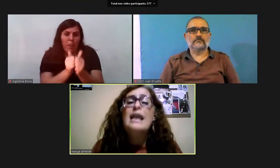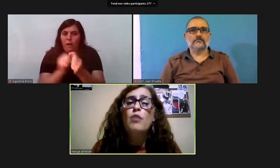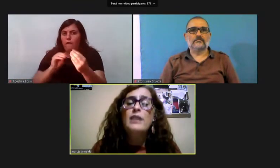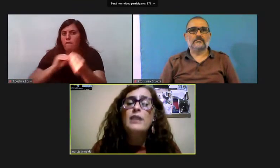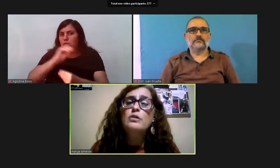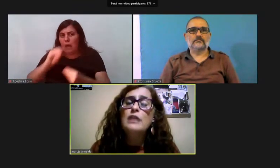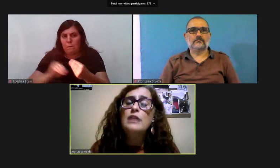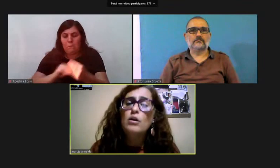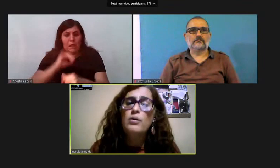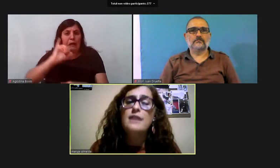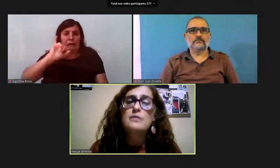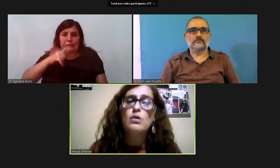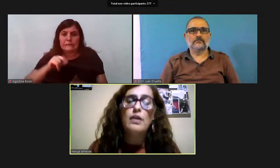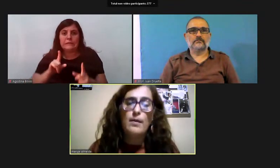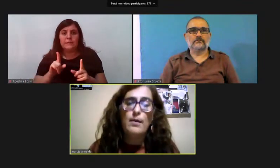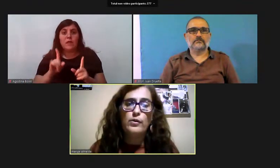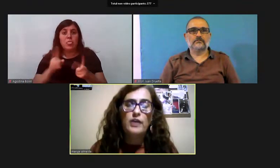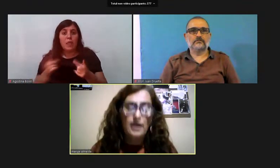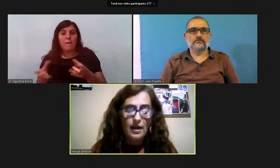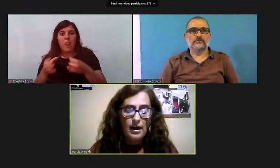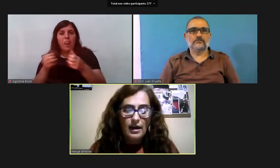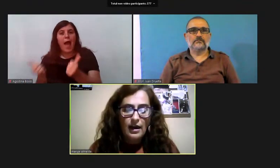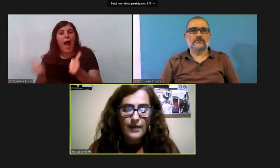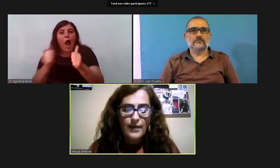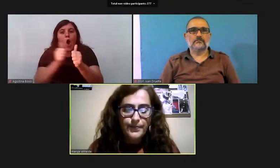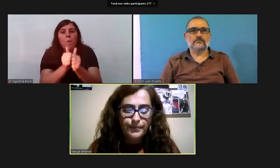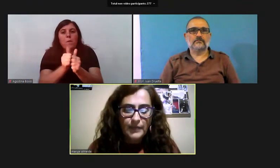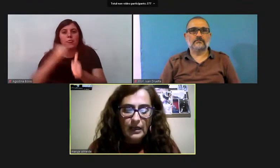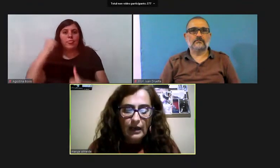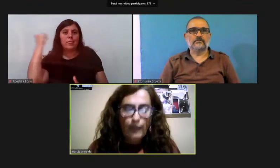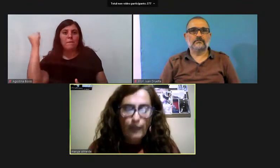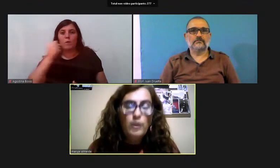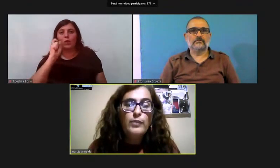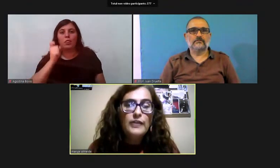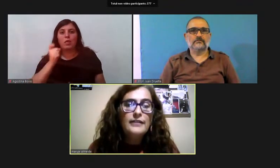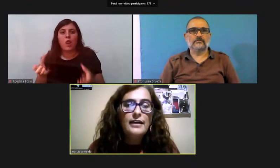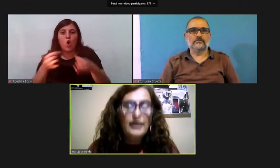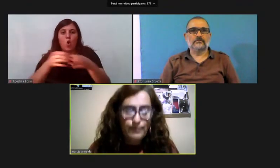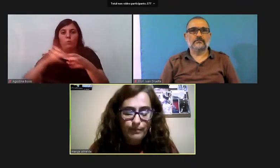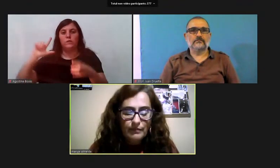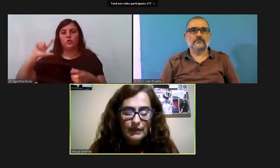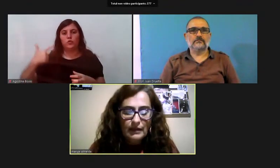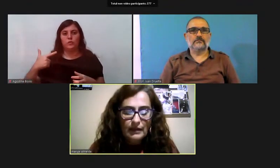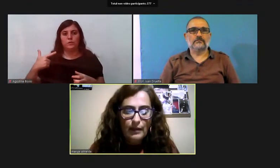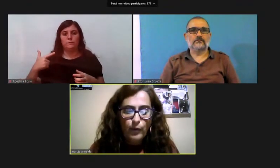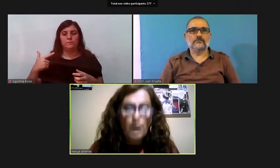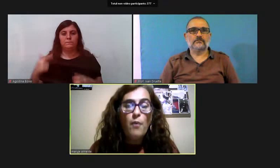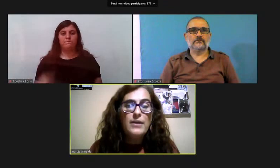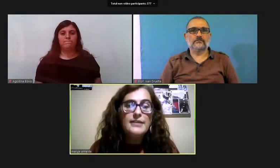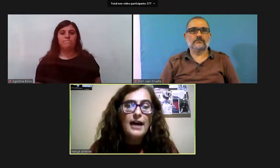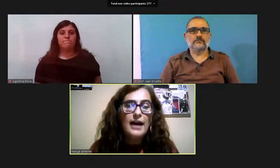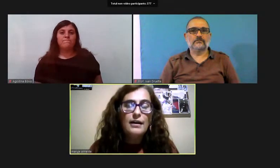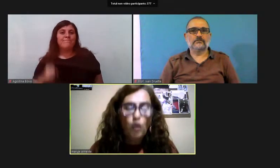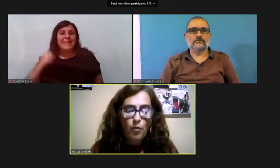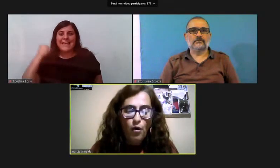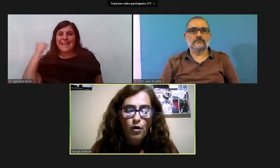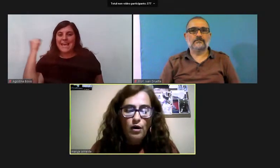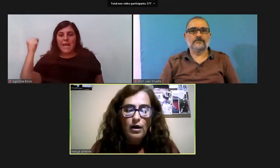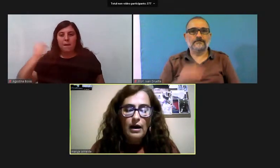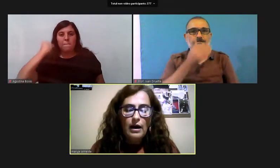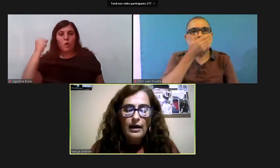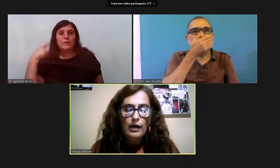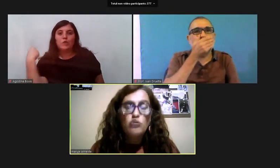y el acompañamiento de la comunidad sorda, porque es muy importante que podamos pensar